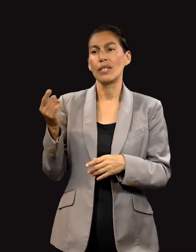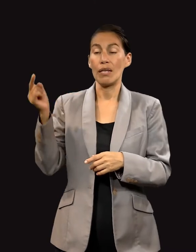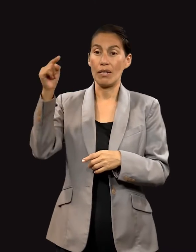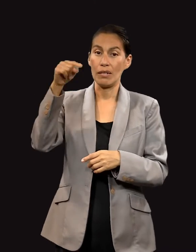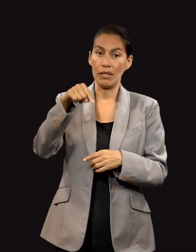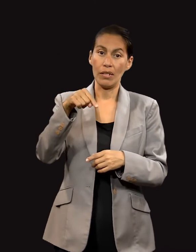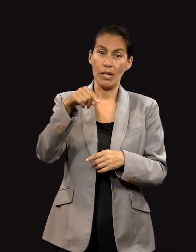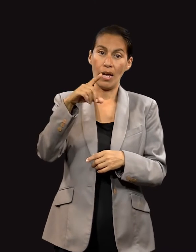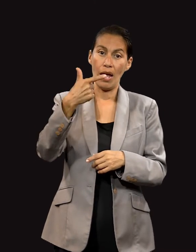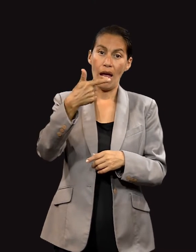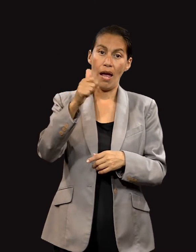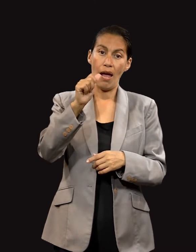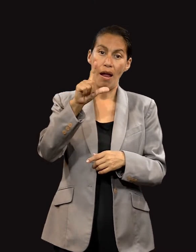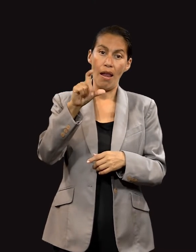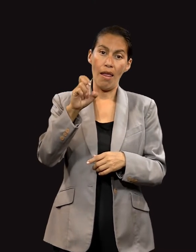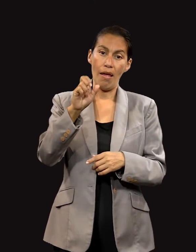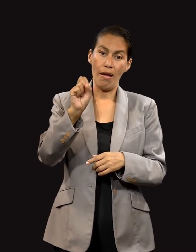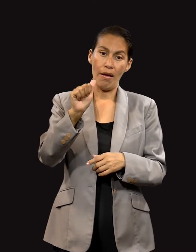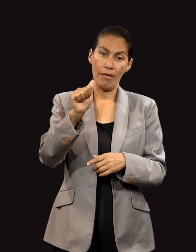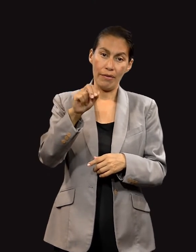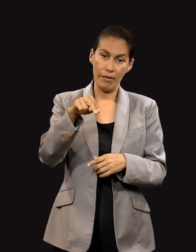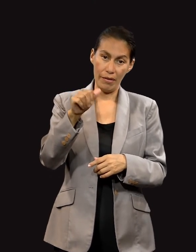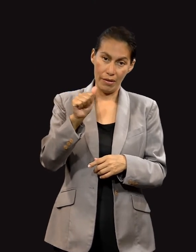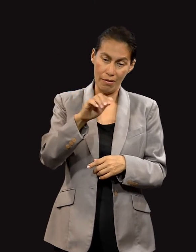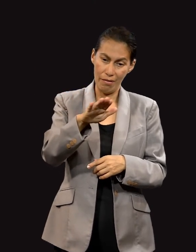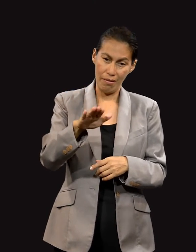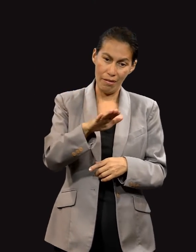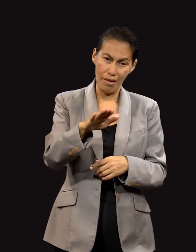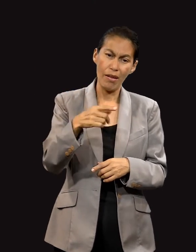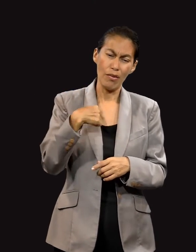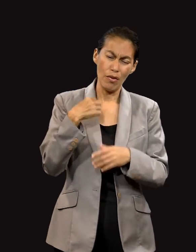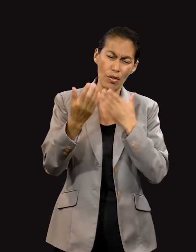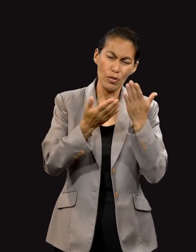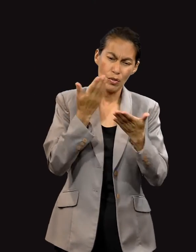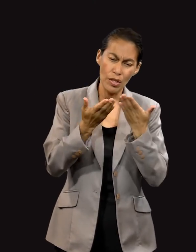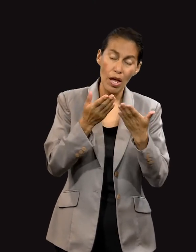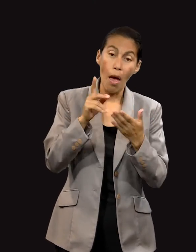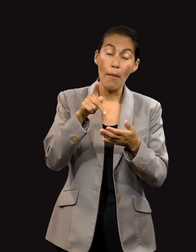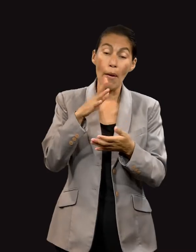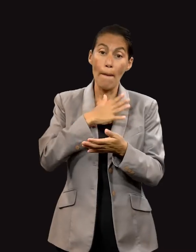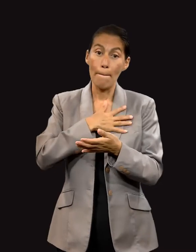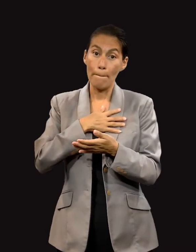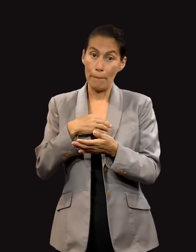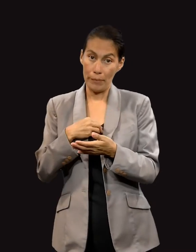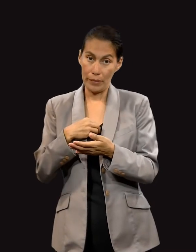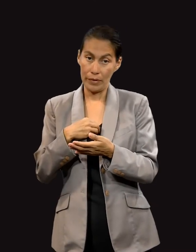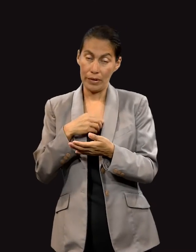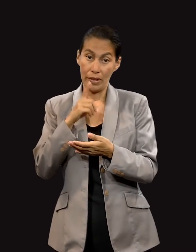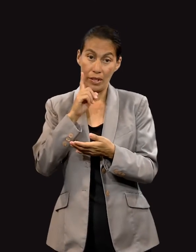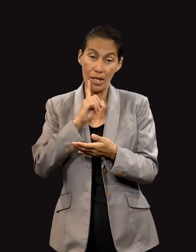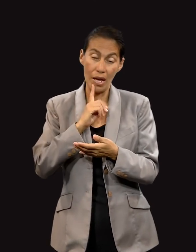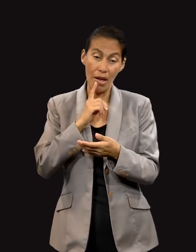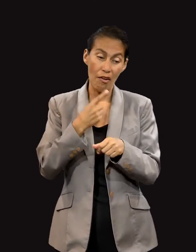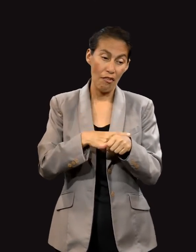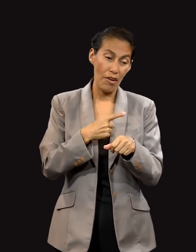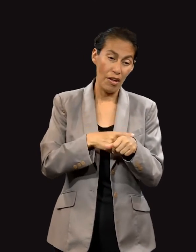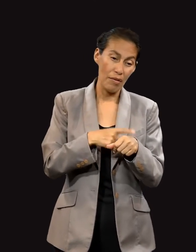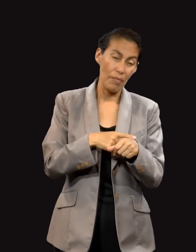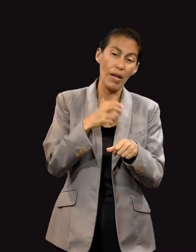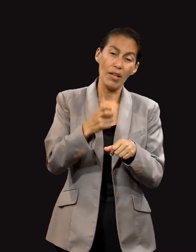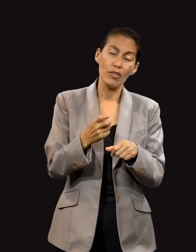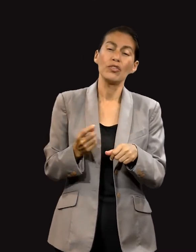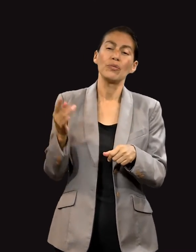a mañana, pero por una razón que mi hija estaba enferma, ya no pude seguir. Me vine aquí,